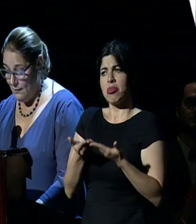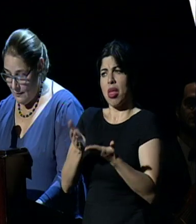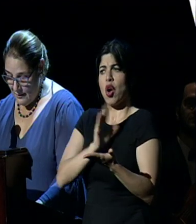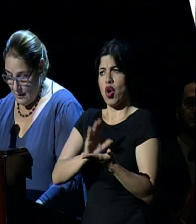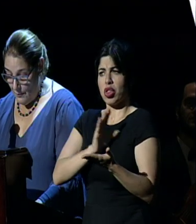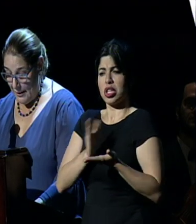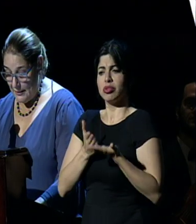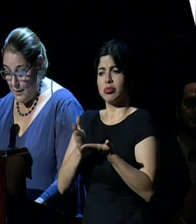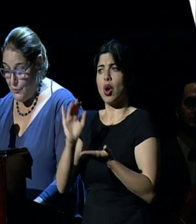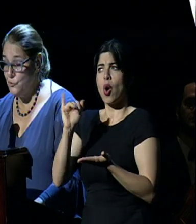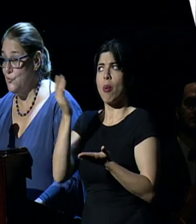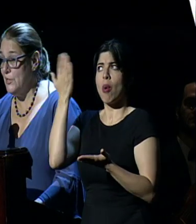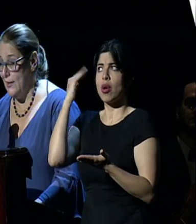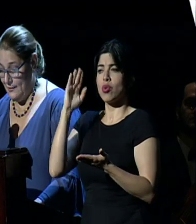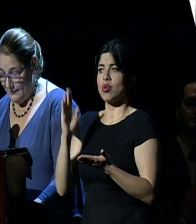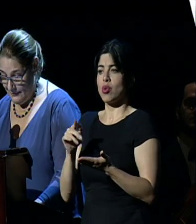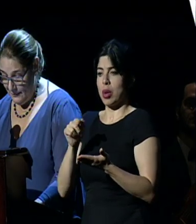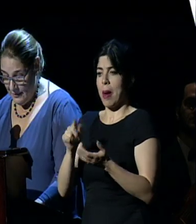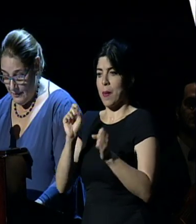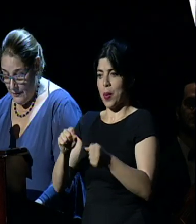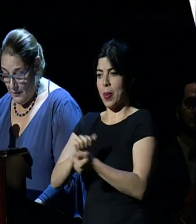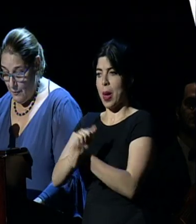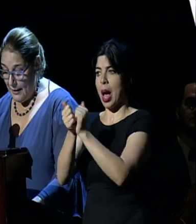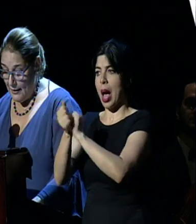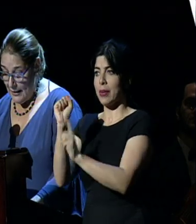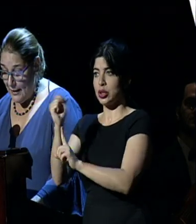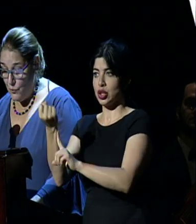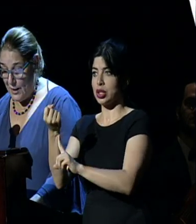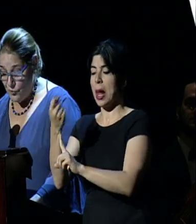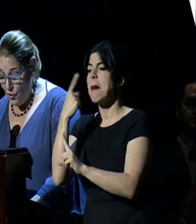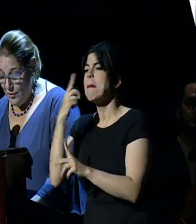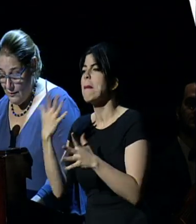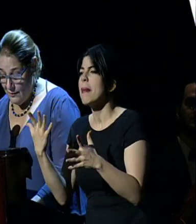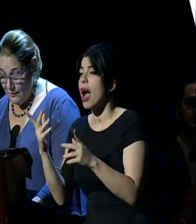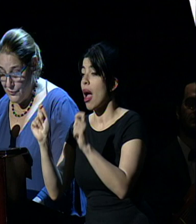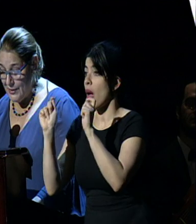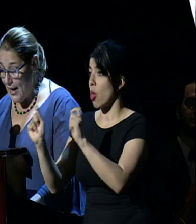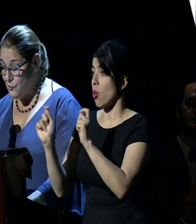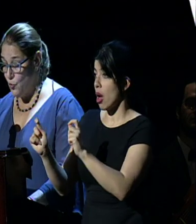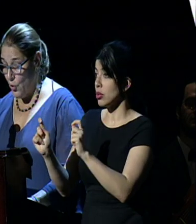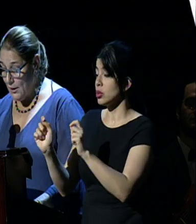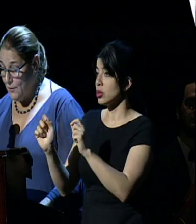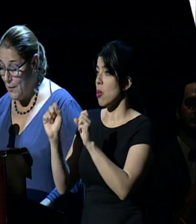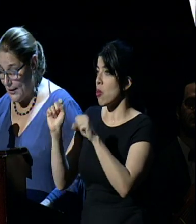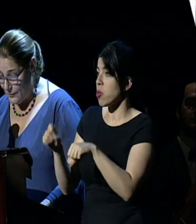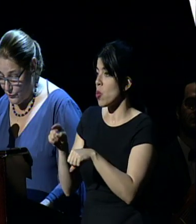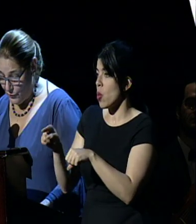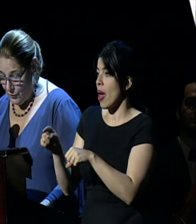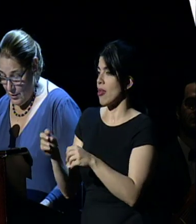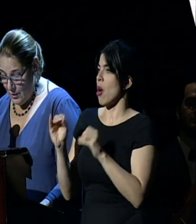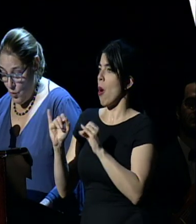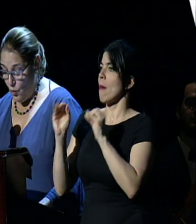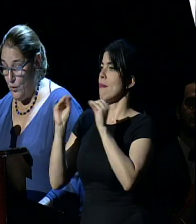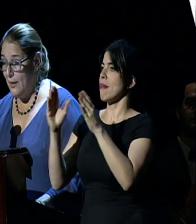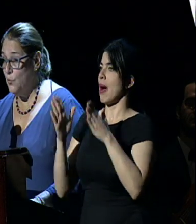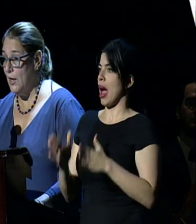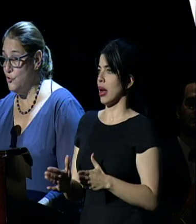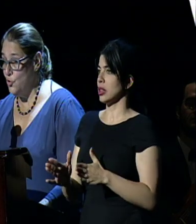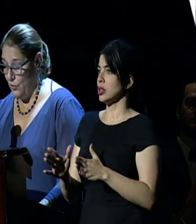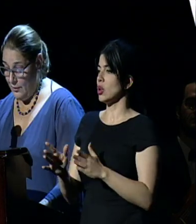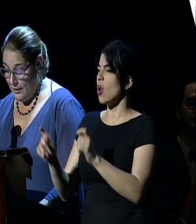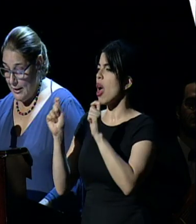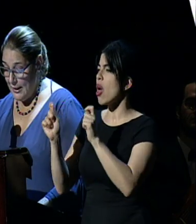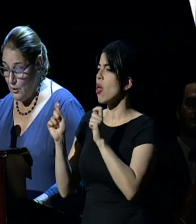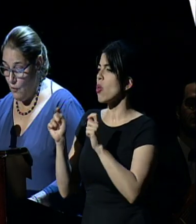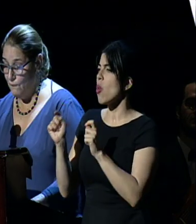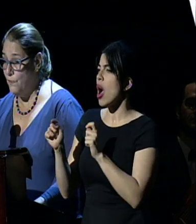nunca, para el cambio social, para que la educación sea su órgano maestro, una